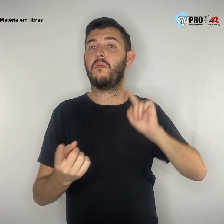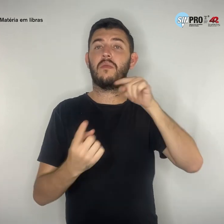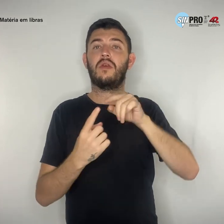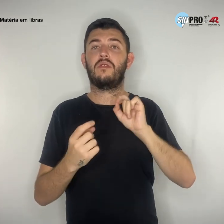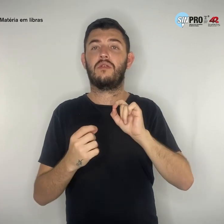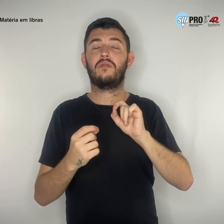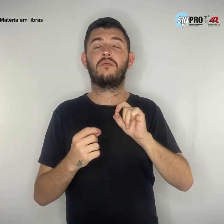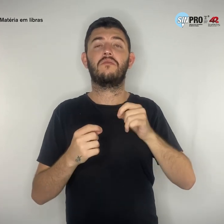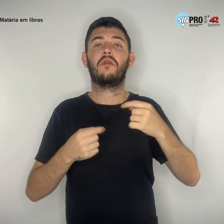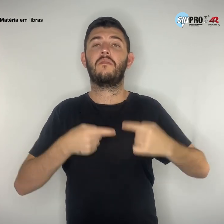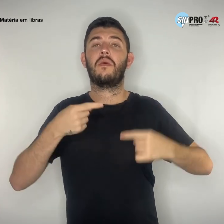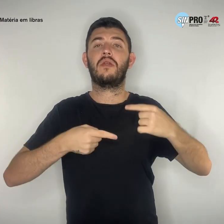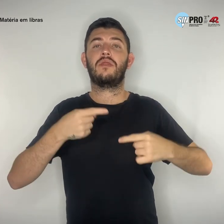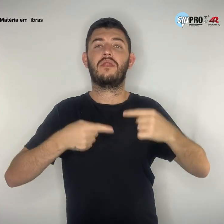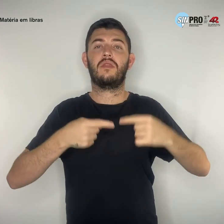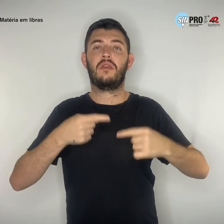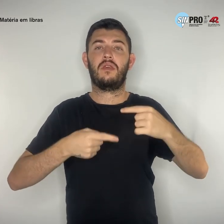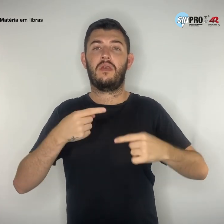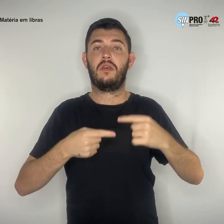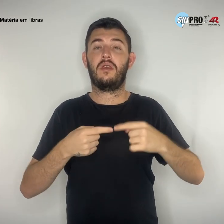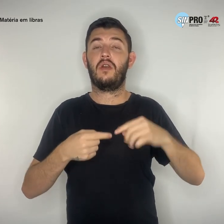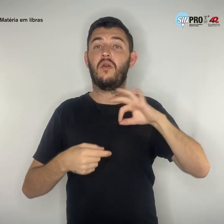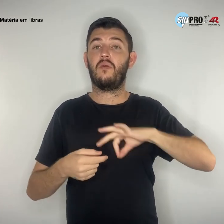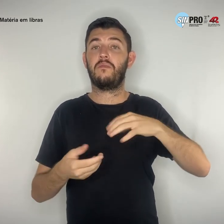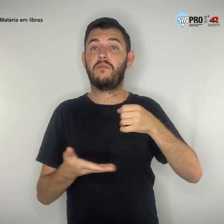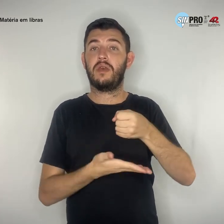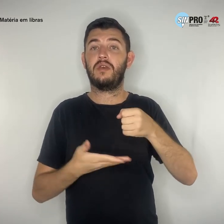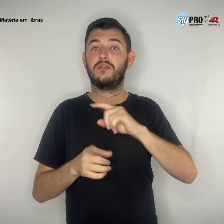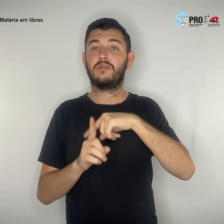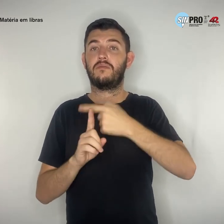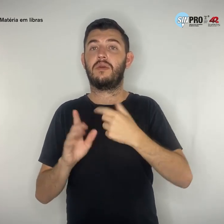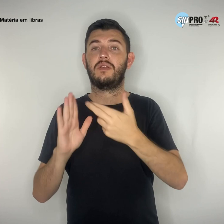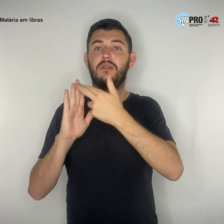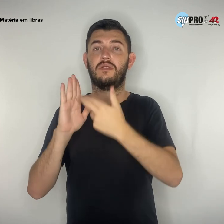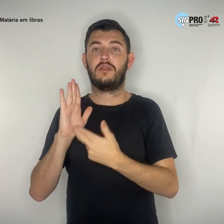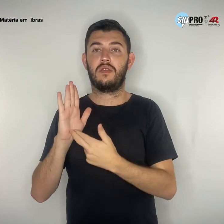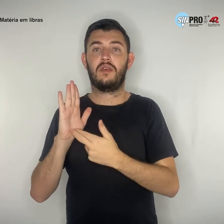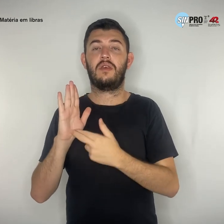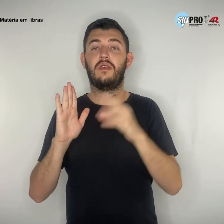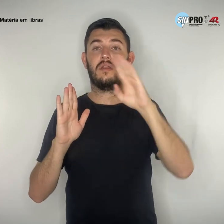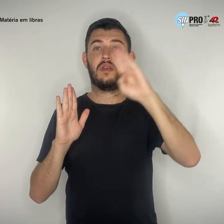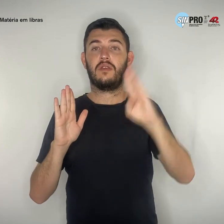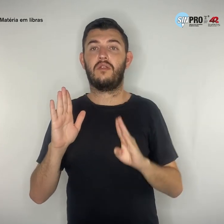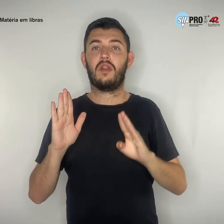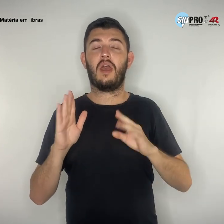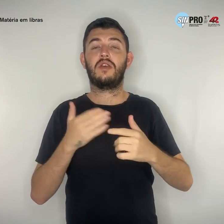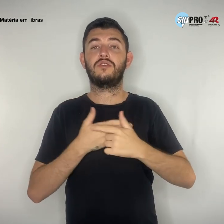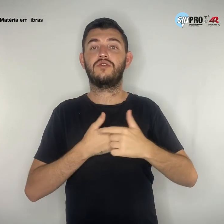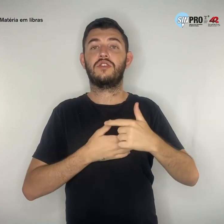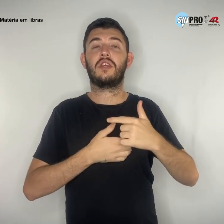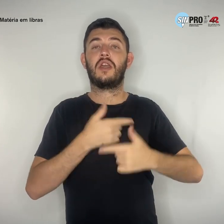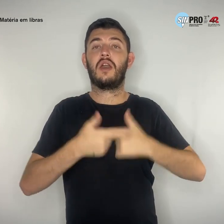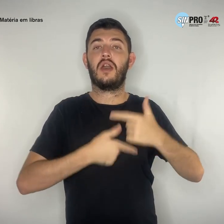piso quanto as diretrizes nacionais de carreira para o conjunto dos profissionais de